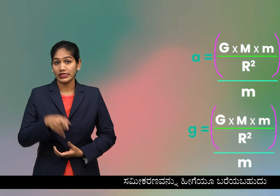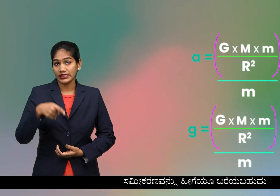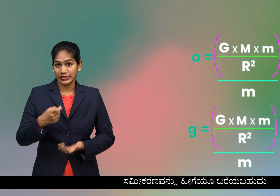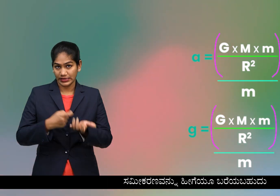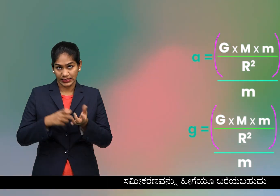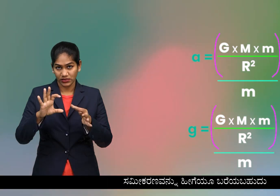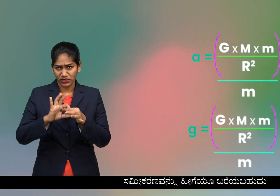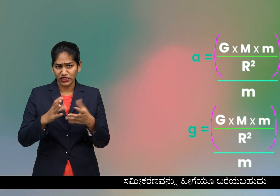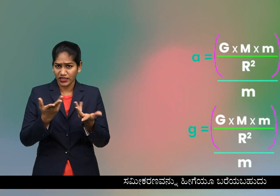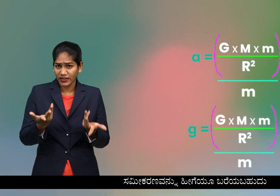ಸಮೀಕರಣವನ್ನು ಹೀಗೆಯೂ ಬರೆಯಬಹುದು.